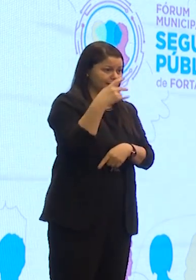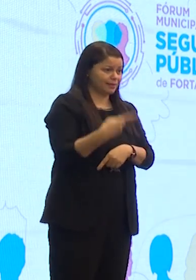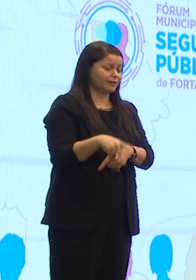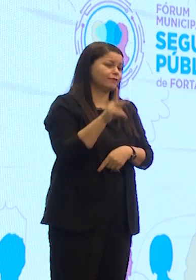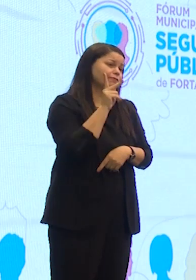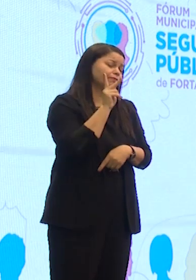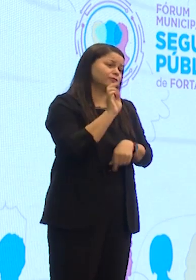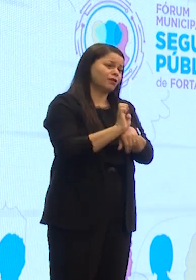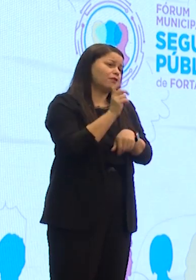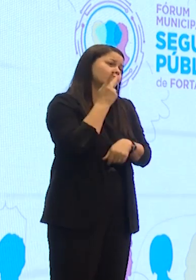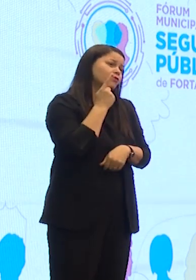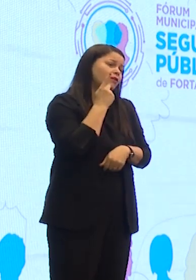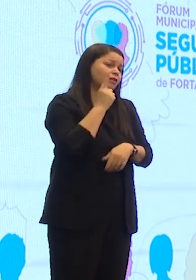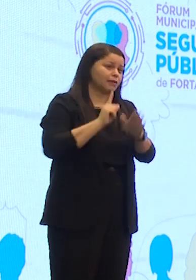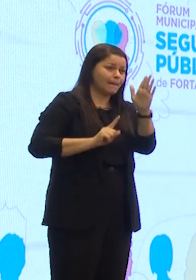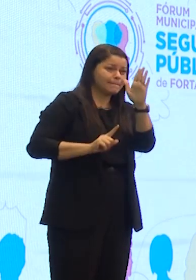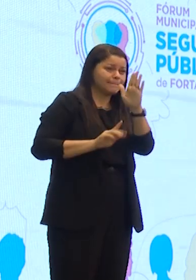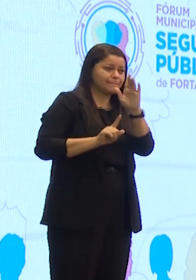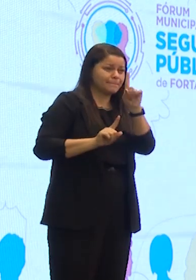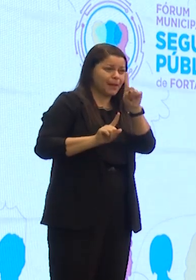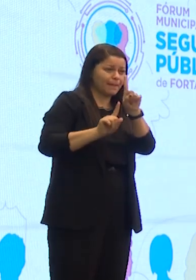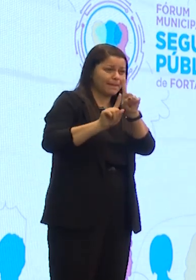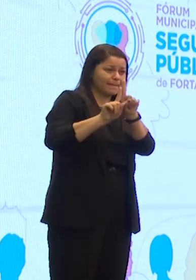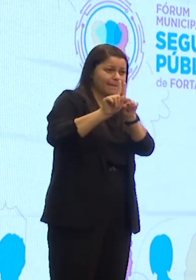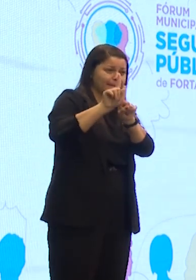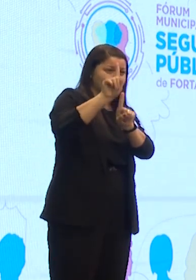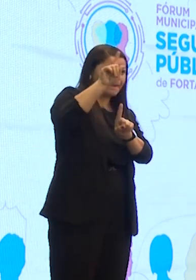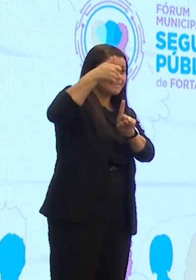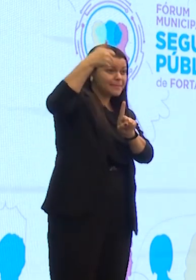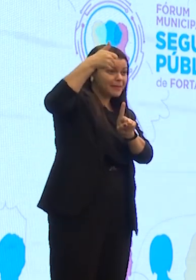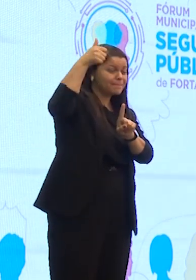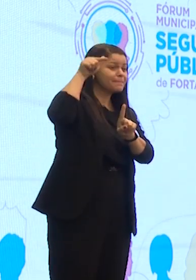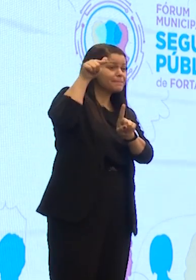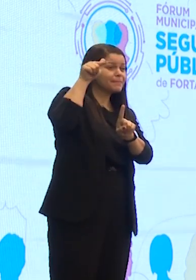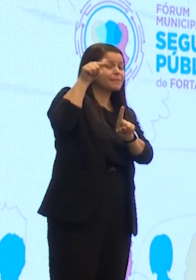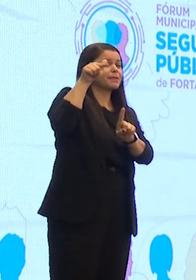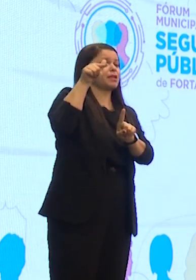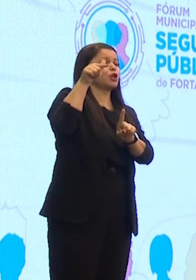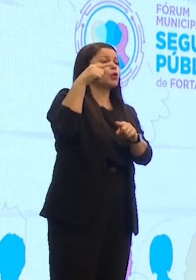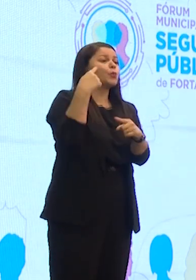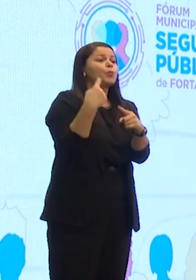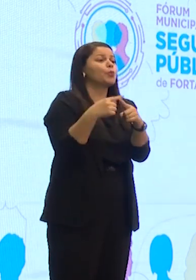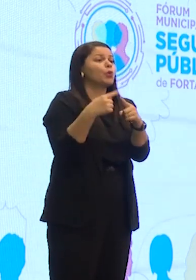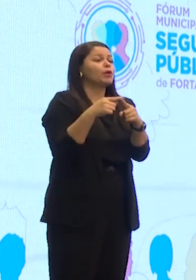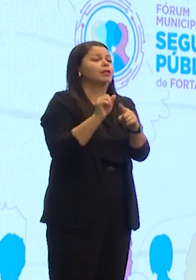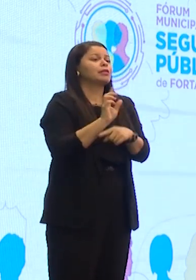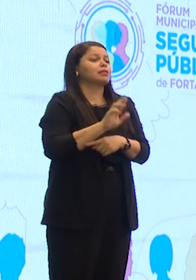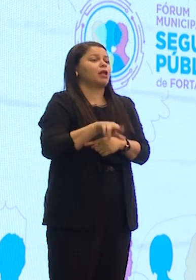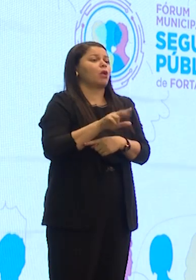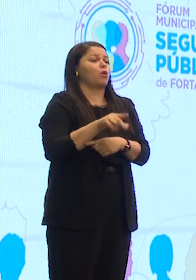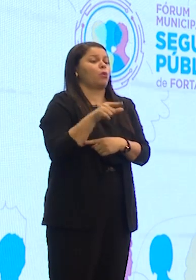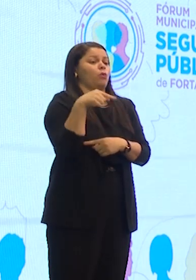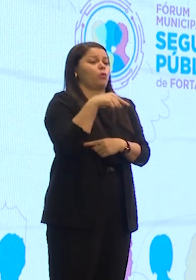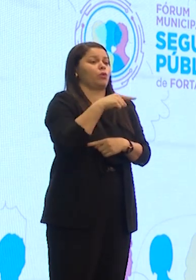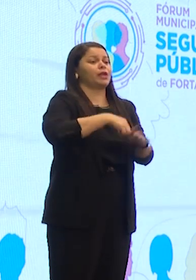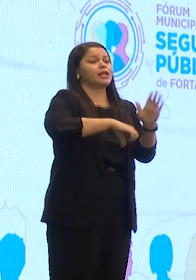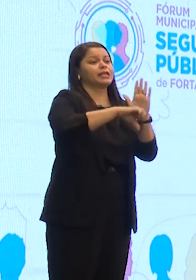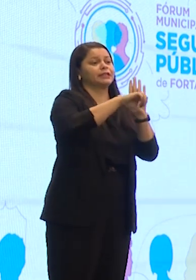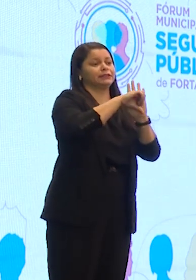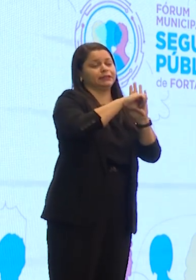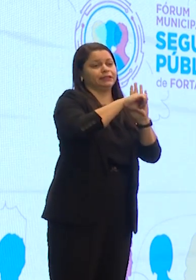educação, em vários itens, por que isso não se refletiu nas taxas de criminalidade e de